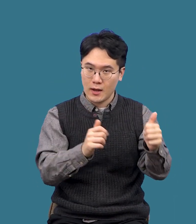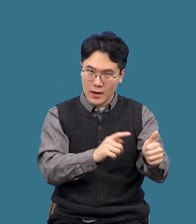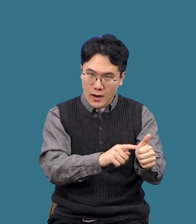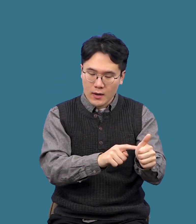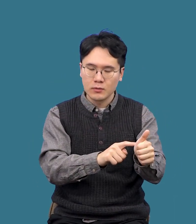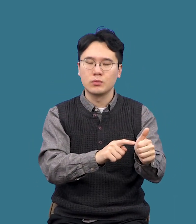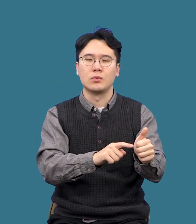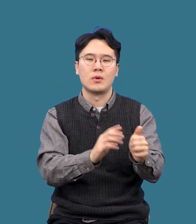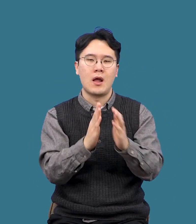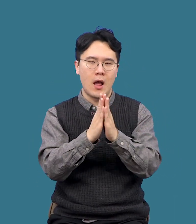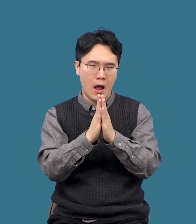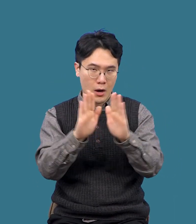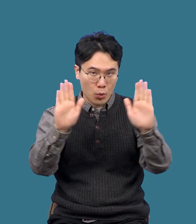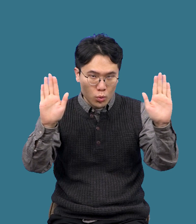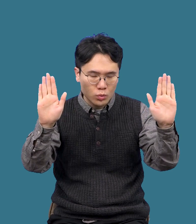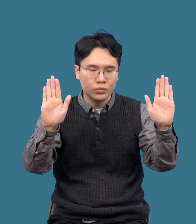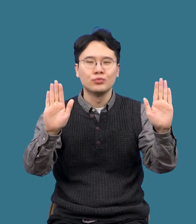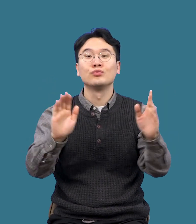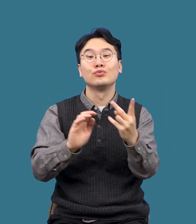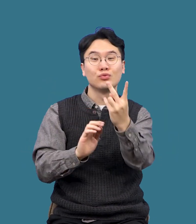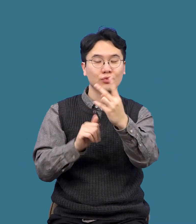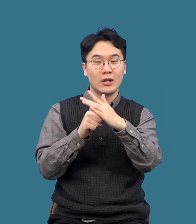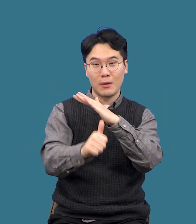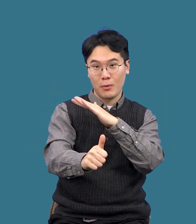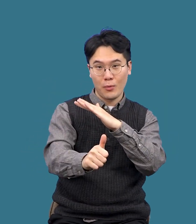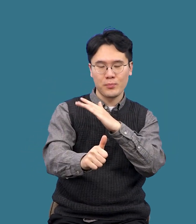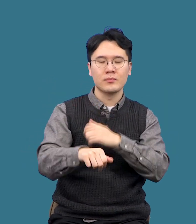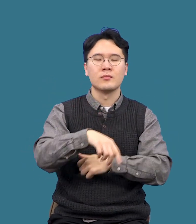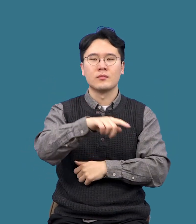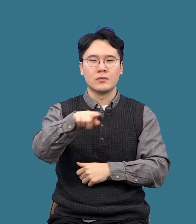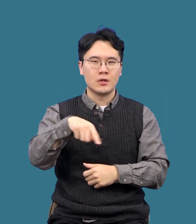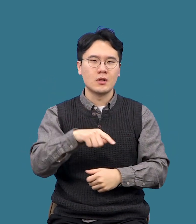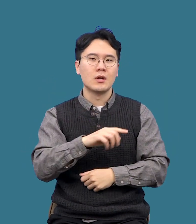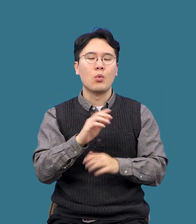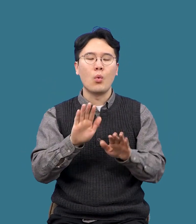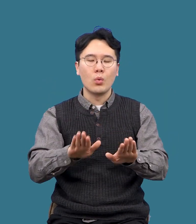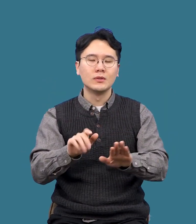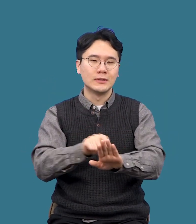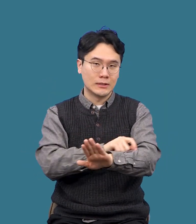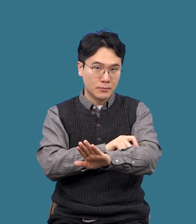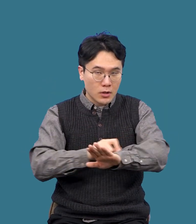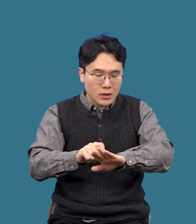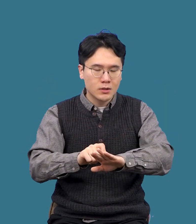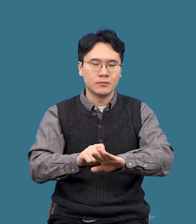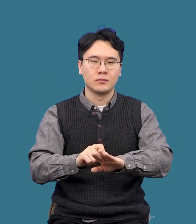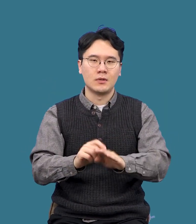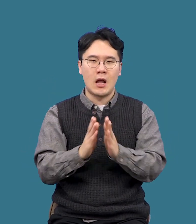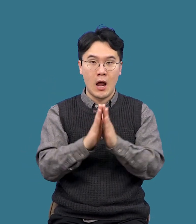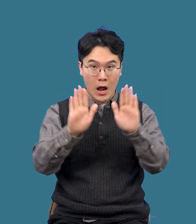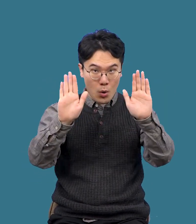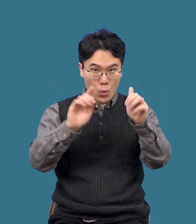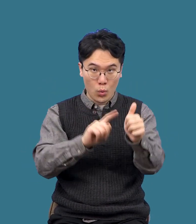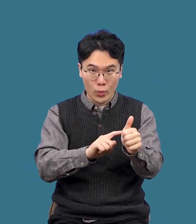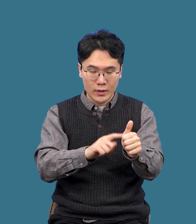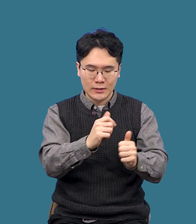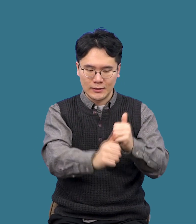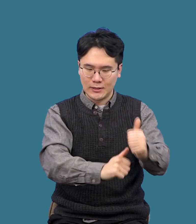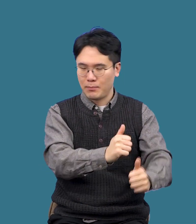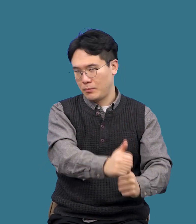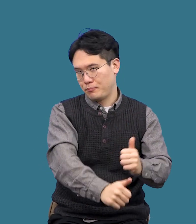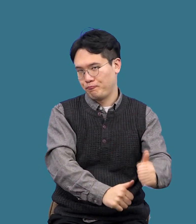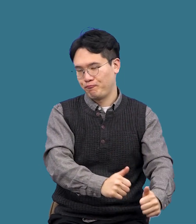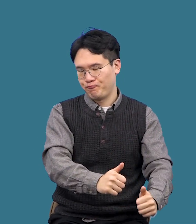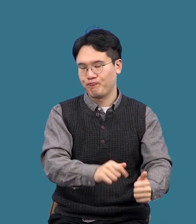아론의 자녀들을 제사장으로 세우고 있는 모습을 볼 수가 있습니다. 그래서 다른 레위 지파와